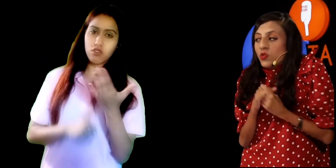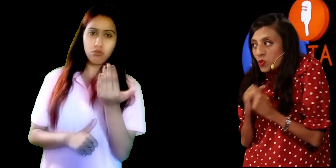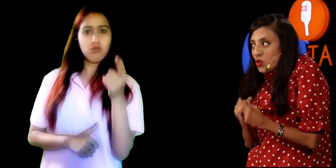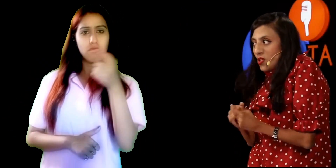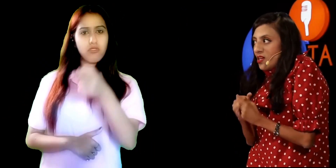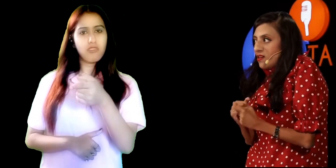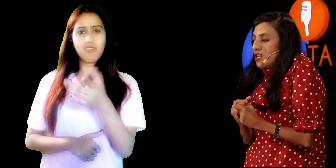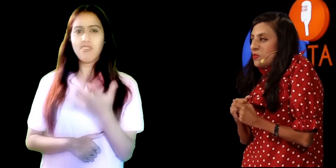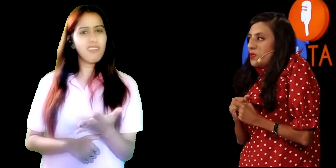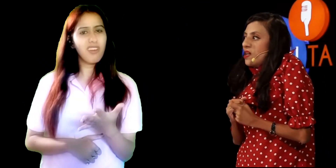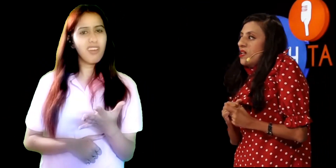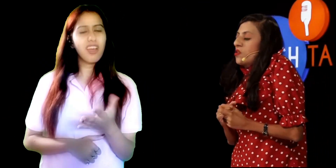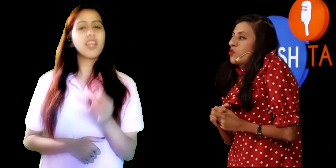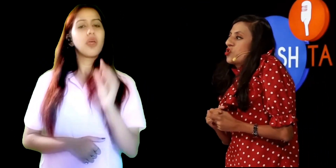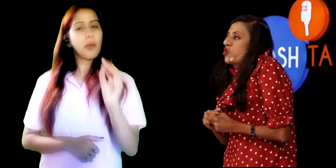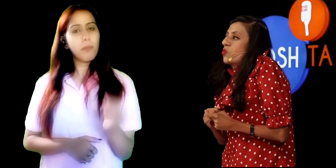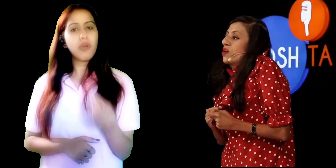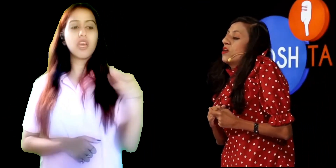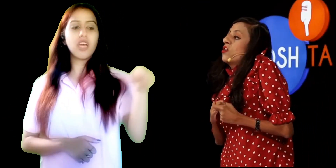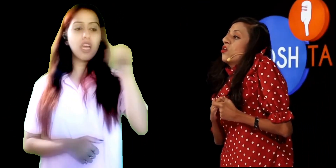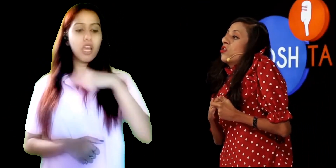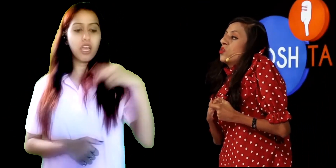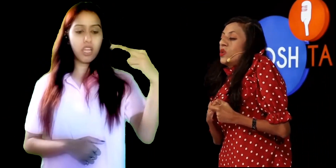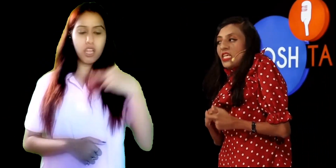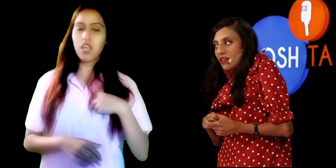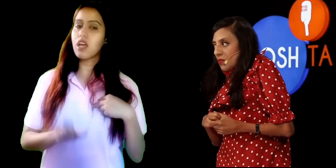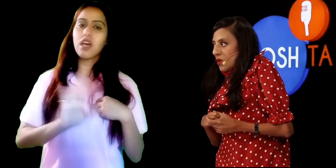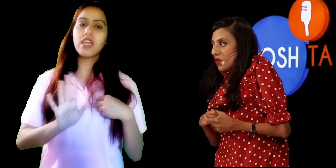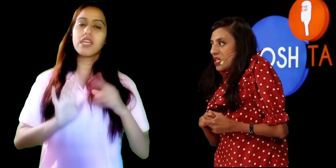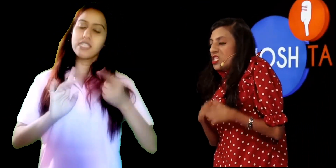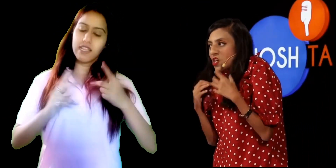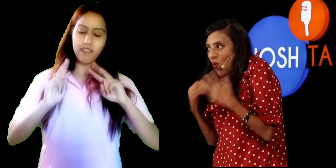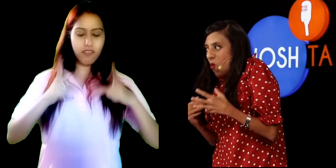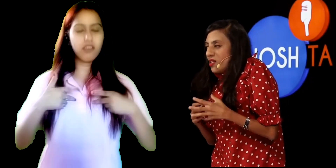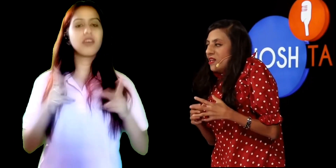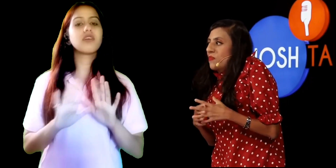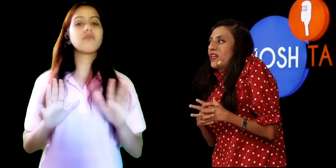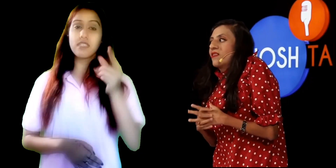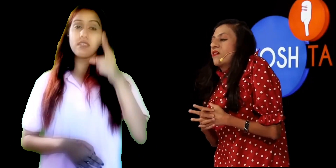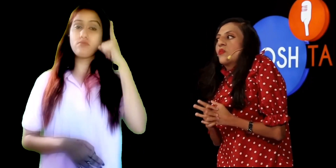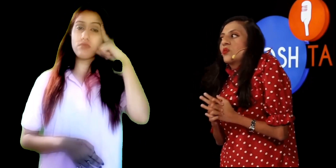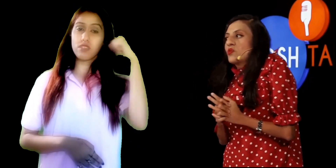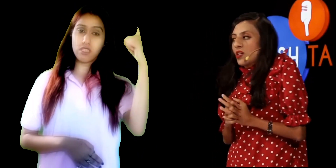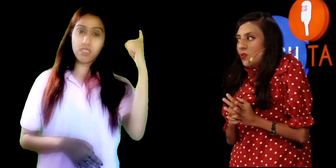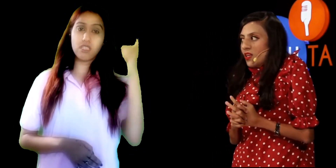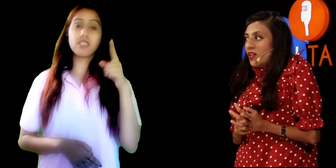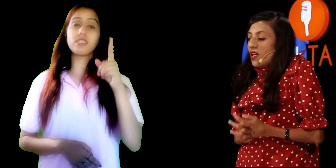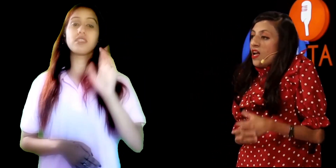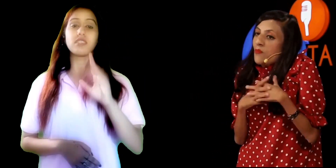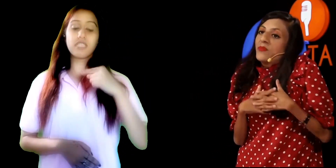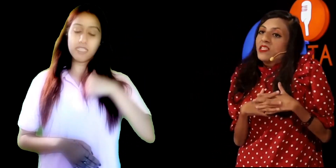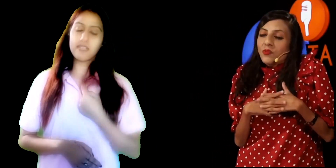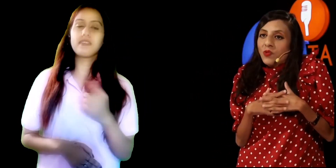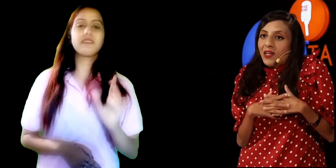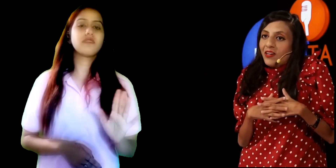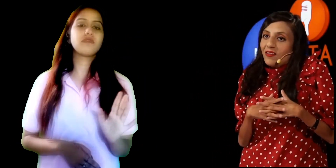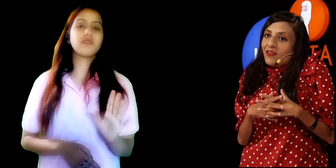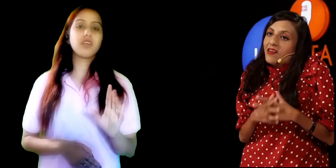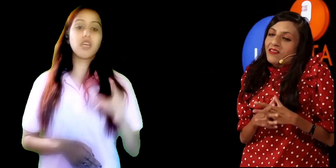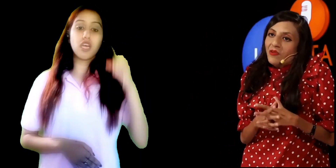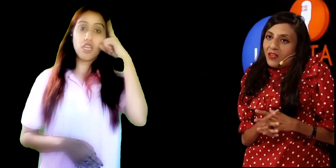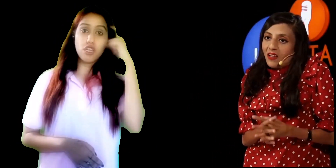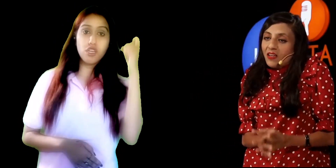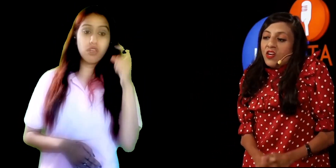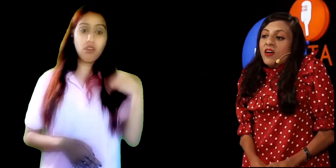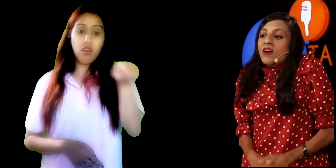चाहिए। दूसरों की अगर ड्रीम्स पे चलने की कोशिश करोगे तो नहीं कर पाओगे। किसी और के लिए मेहनत करना बहुत मुश्किल होता है, अपने सपनों के लिए मेहनत